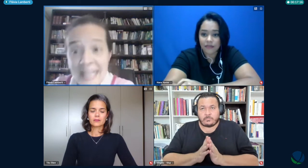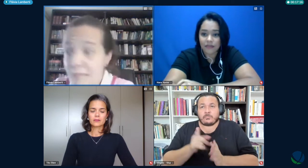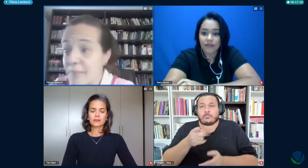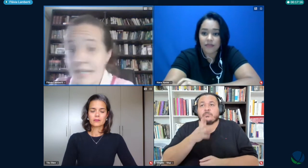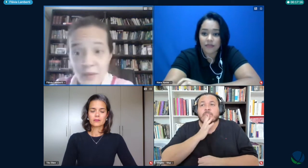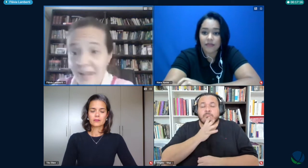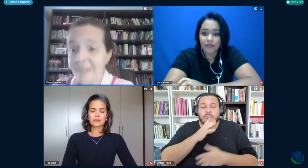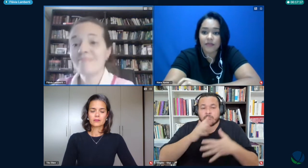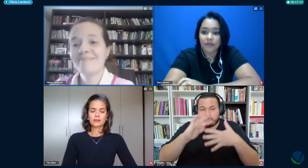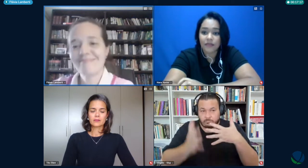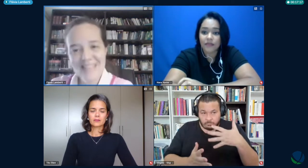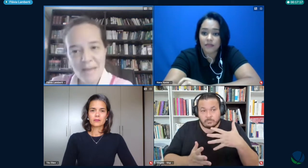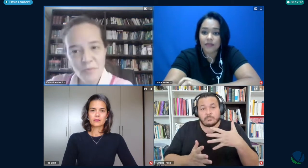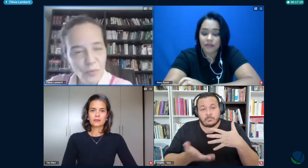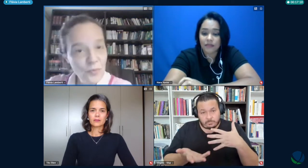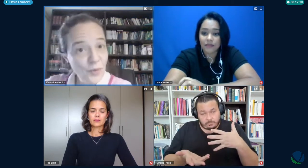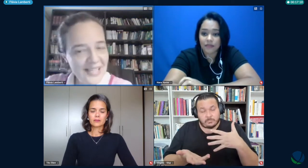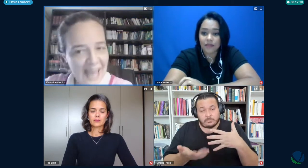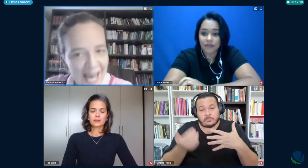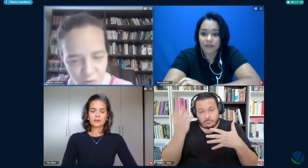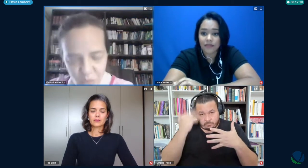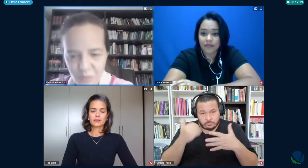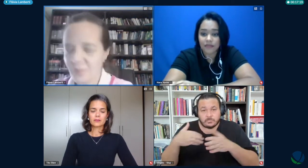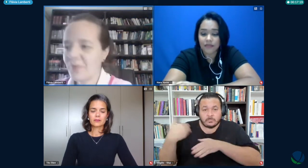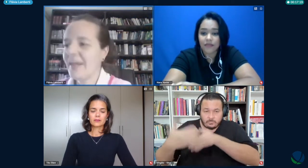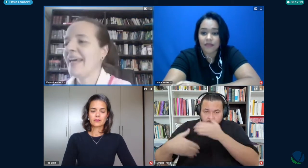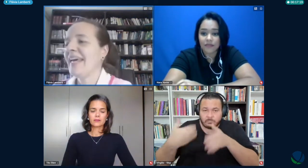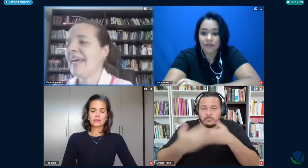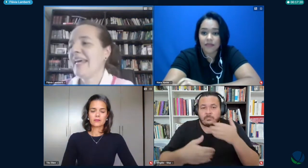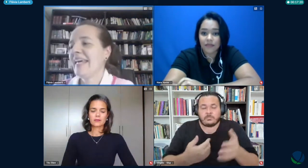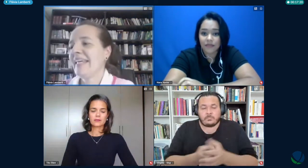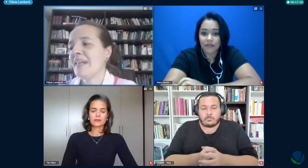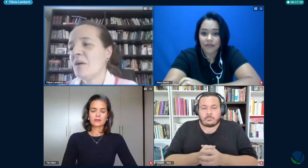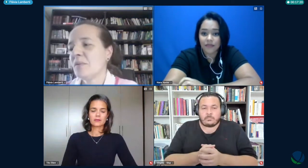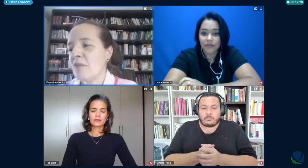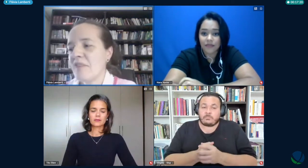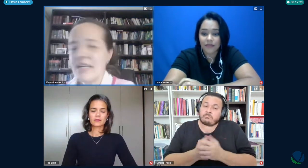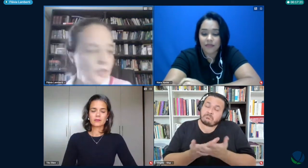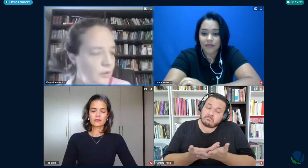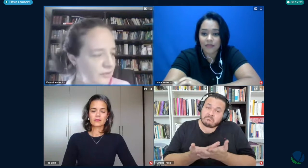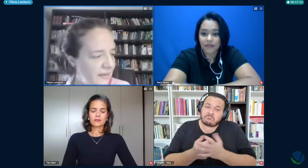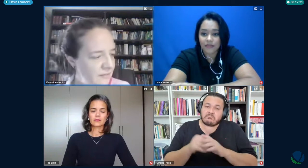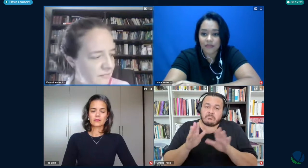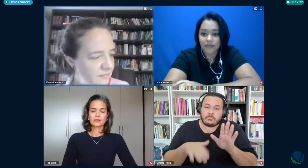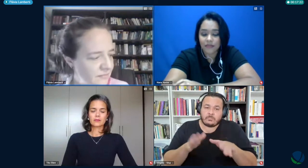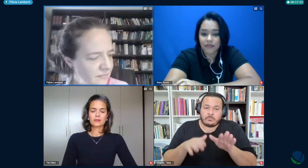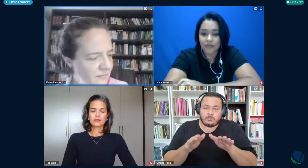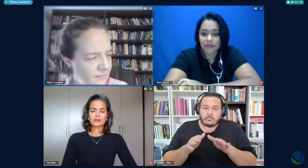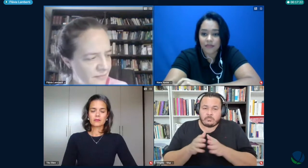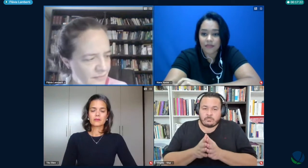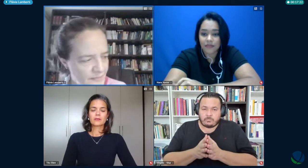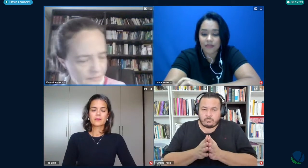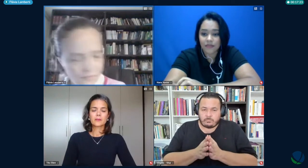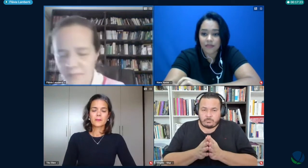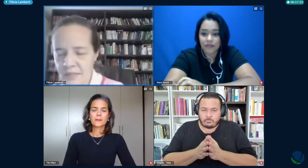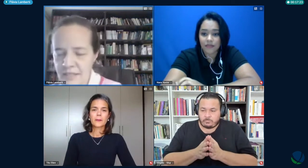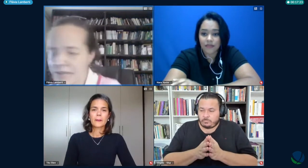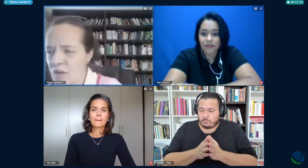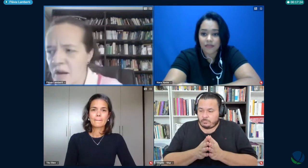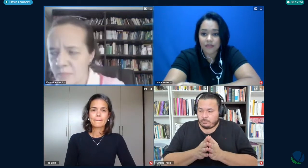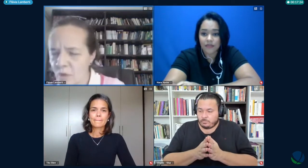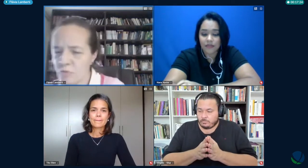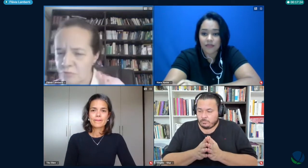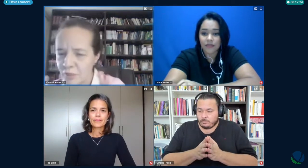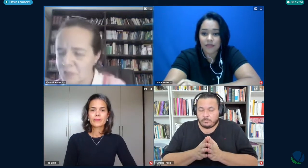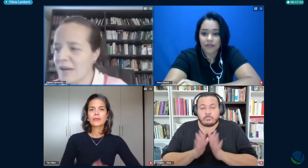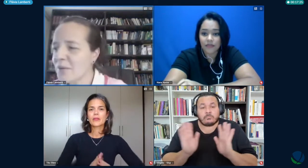conhece Libras, não é? Sabe o processo, não é? Então, talvez o que eu tenha... Assim, é